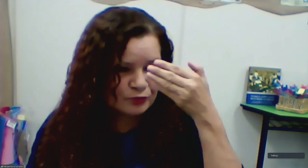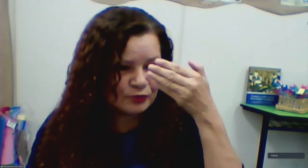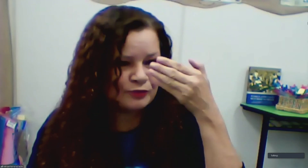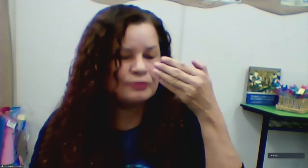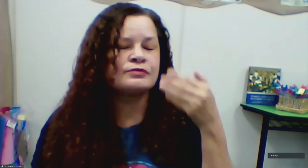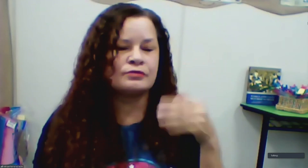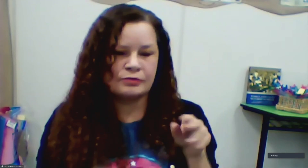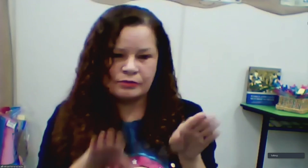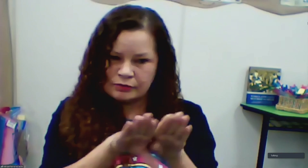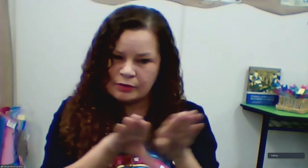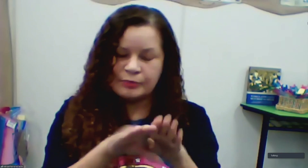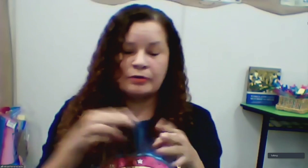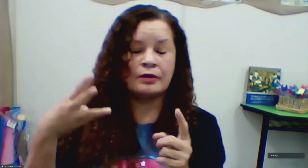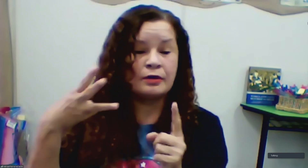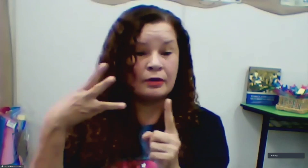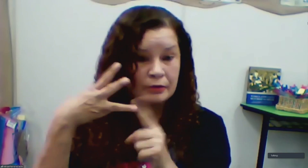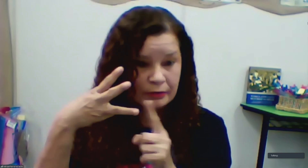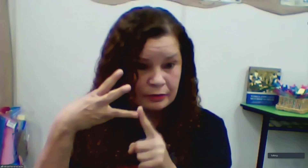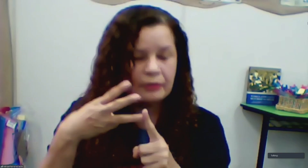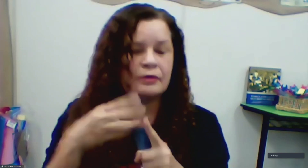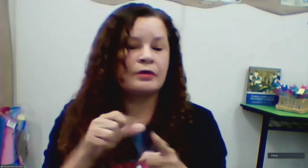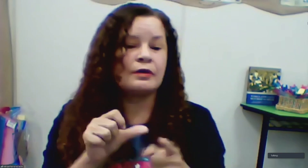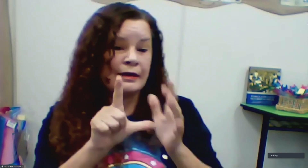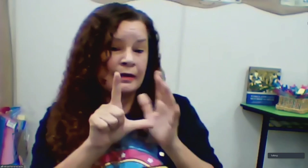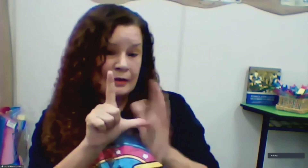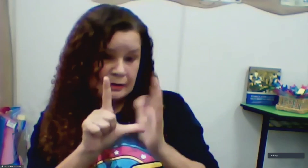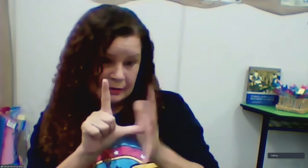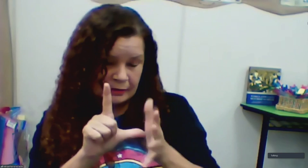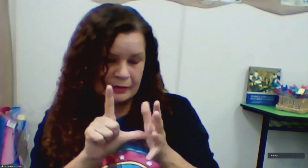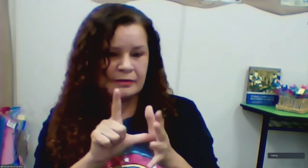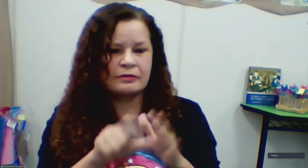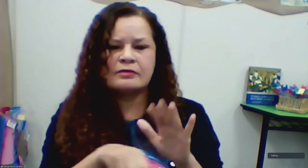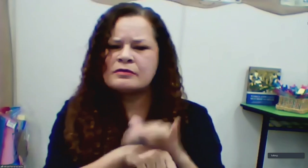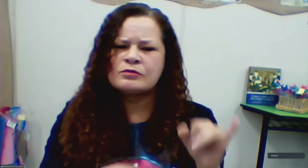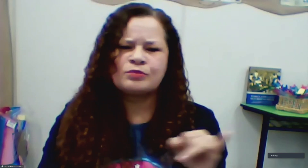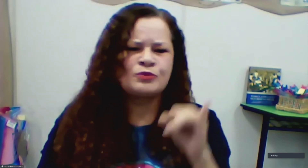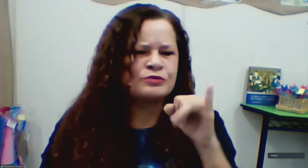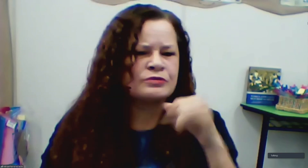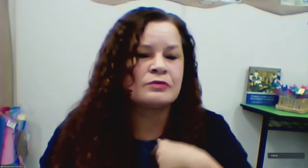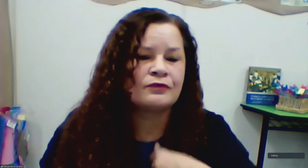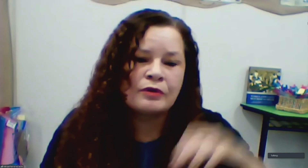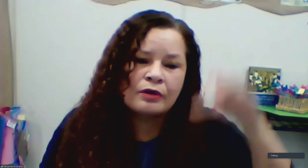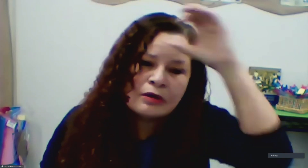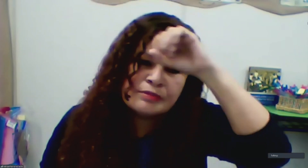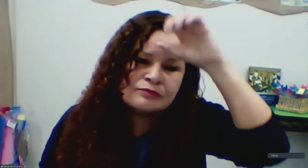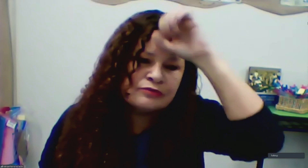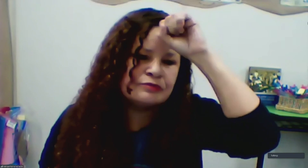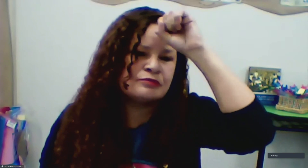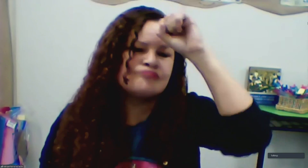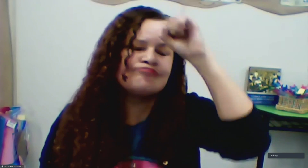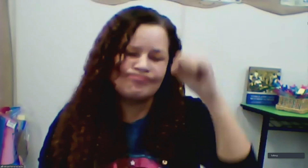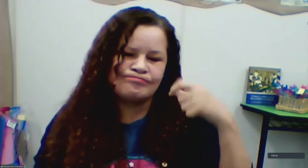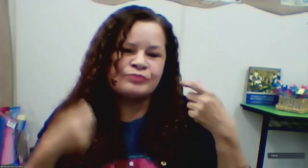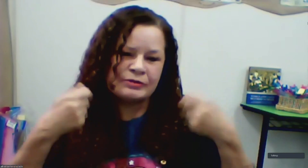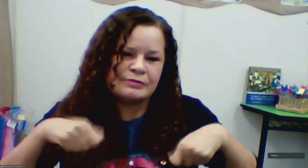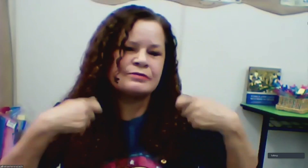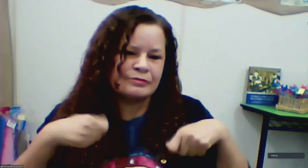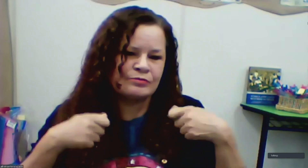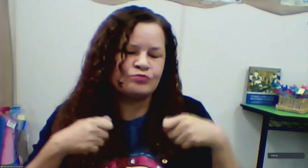libras, porque eu acho muito importante o aprendizado. Aprender sempre é muito bom, para que eu possa estar incentivando